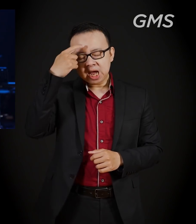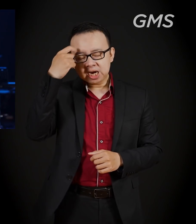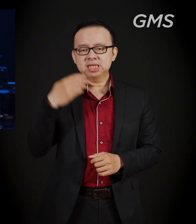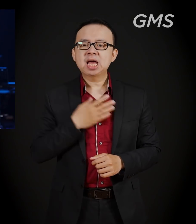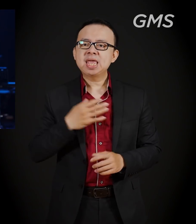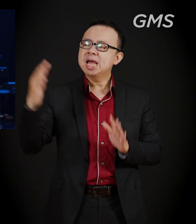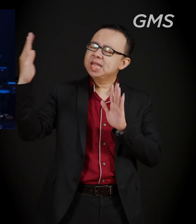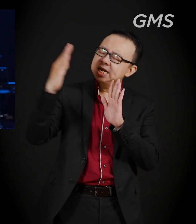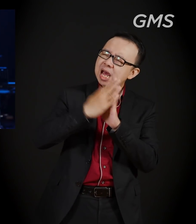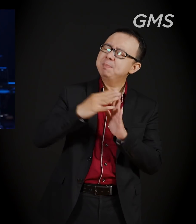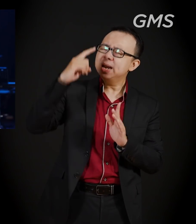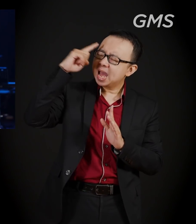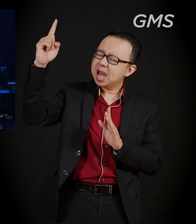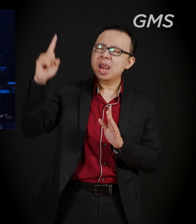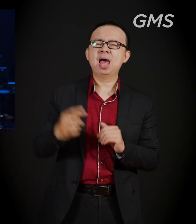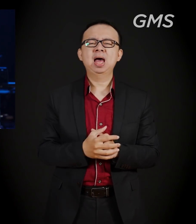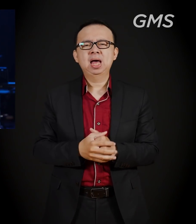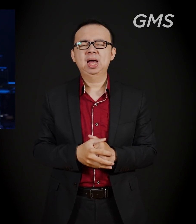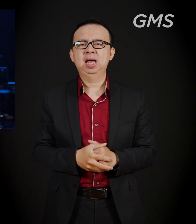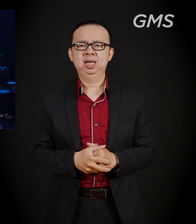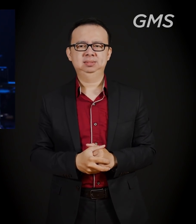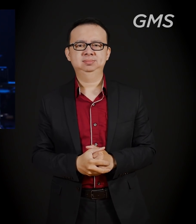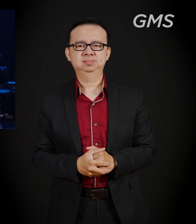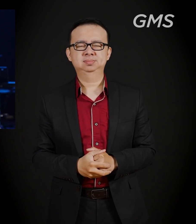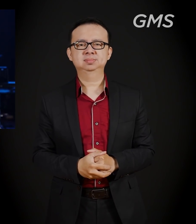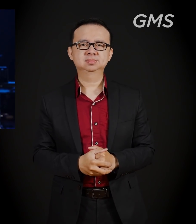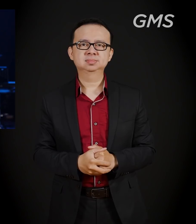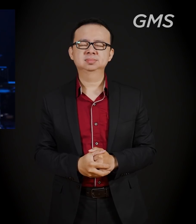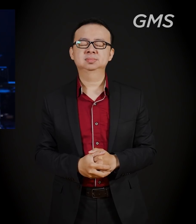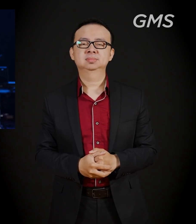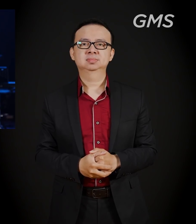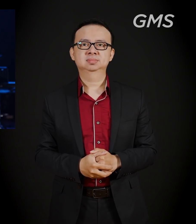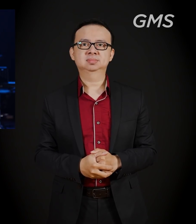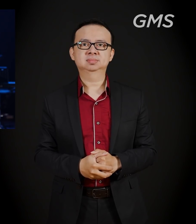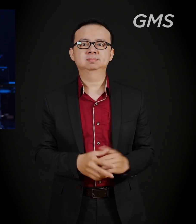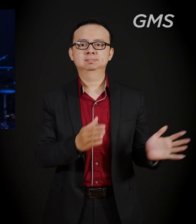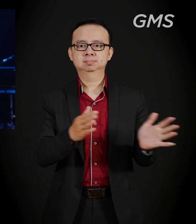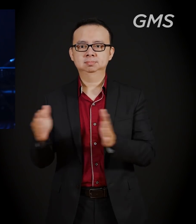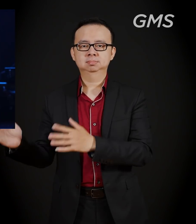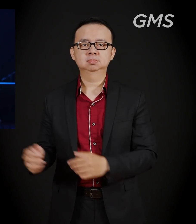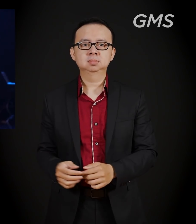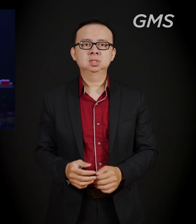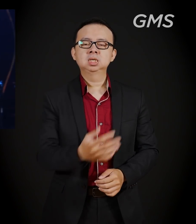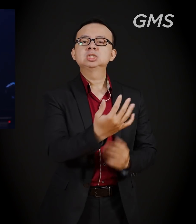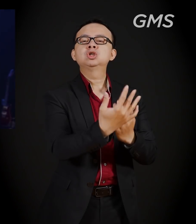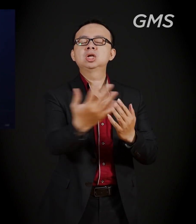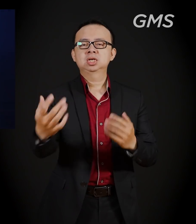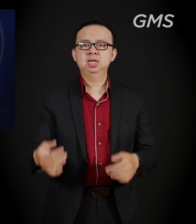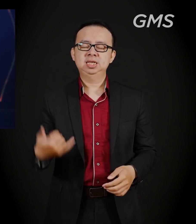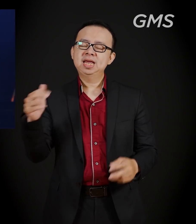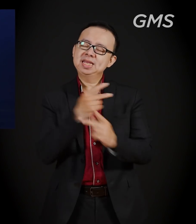hidup dan yang mati. Aku berpesan dengan sungguh-sungguh kepadamu demi pernyataannya dan demi kerajaannya. Lihat, saudaraku yang kasih dalam Tuhan, di sini kita bisa